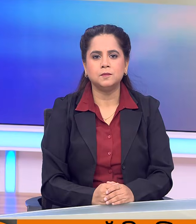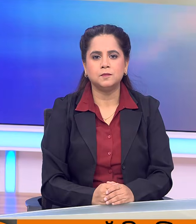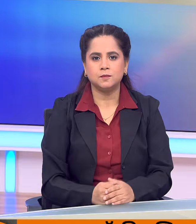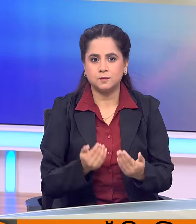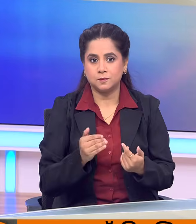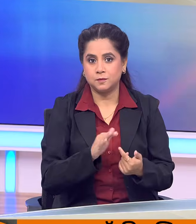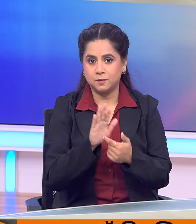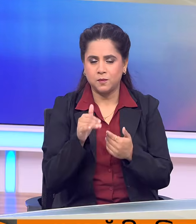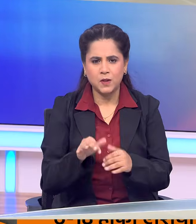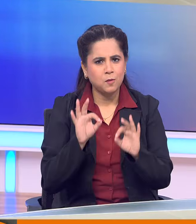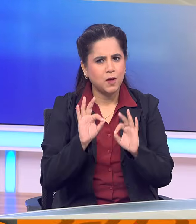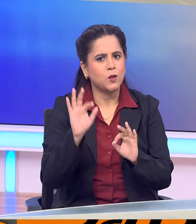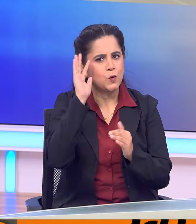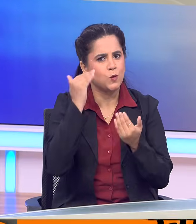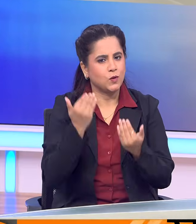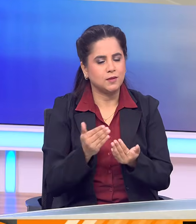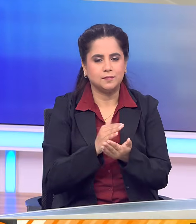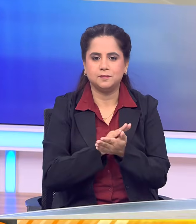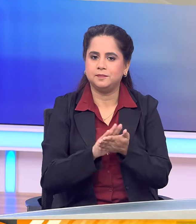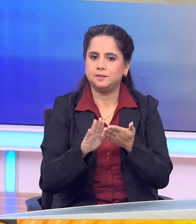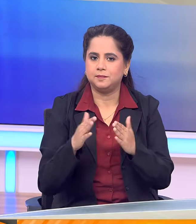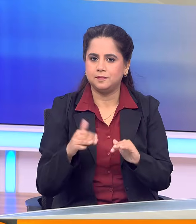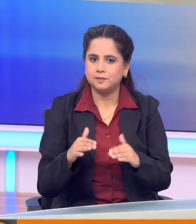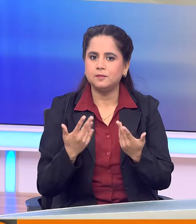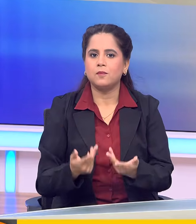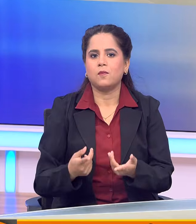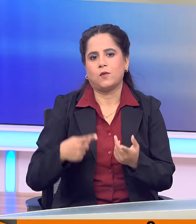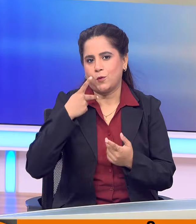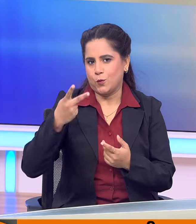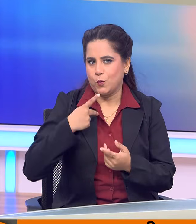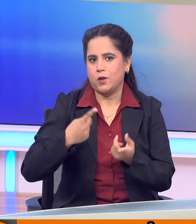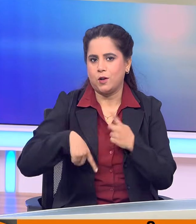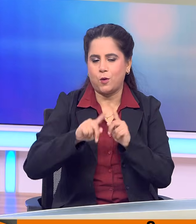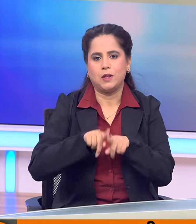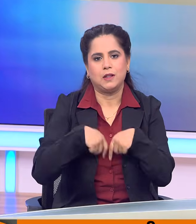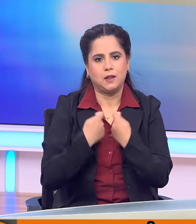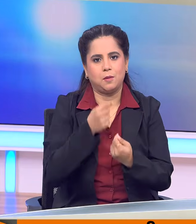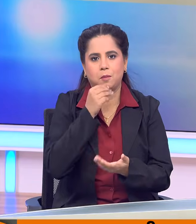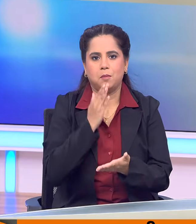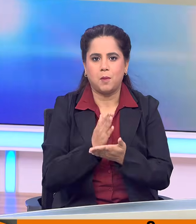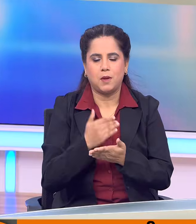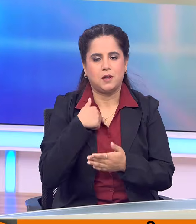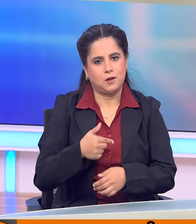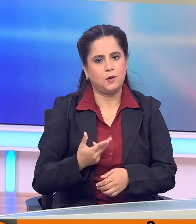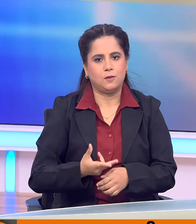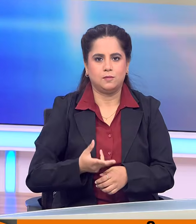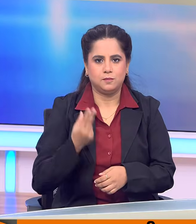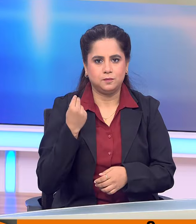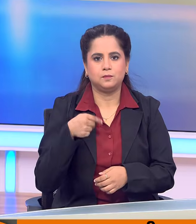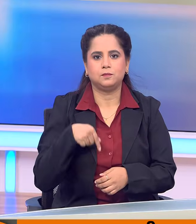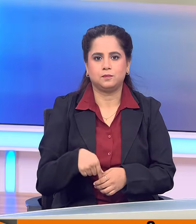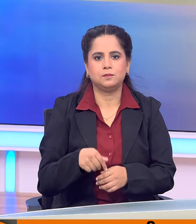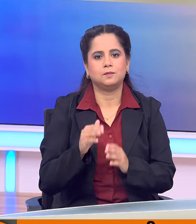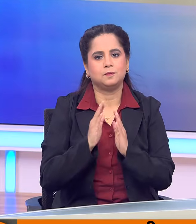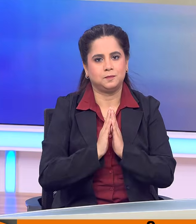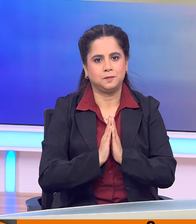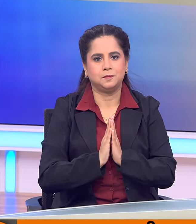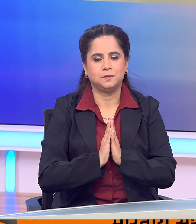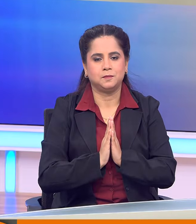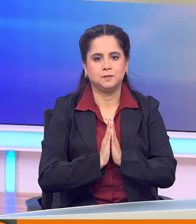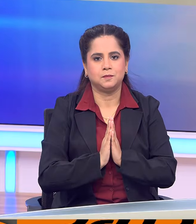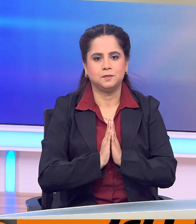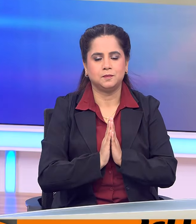तो इस खास बुलेटिन में फिलहाल इतना ही। मुझे और मेरी सहयोगी मनीषा को यहीं अनुमति दें। नमस्कार।